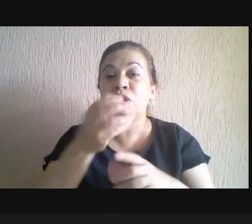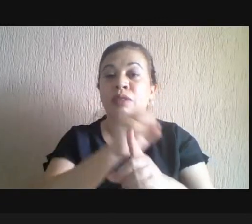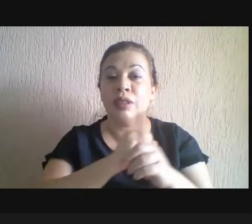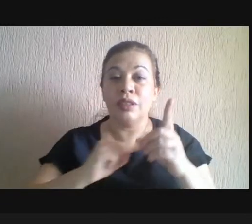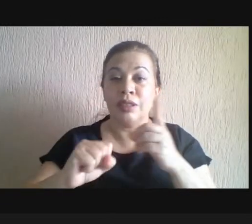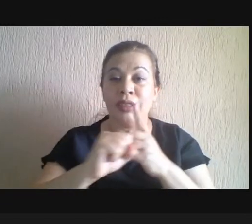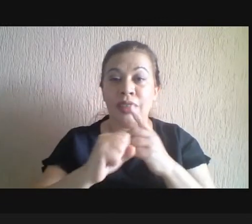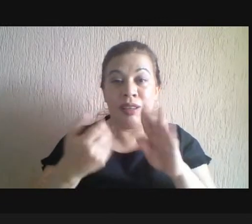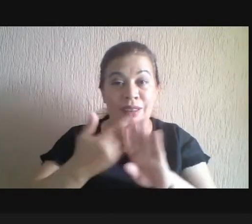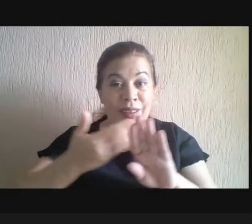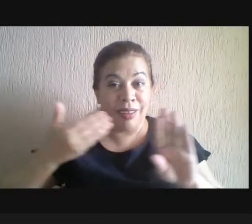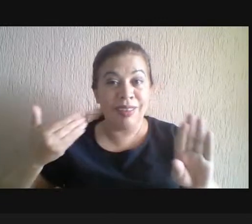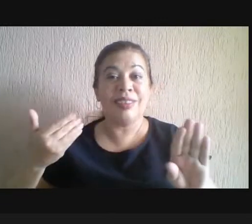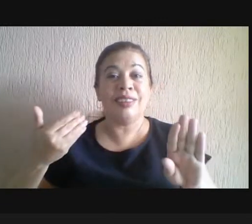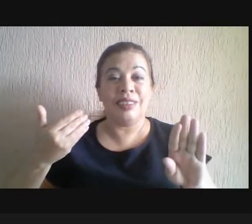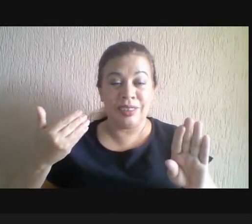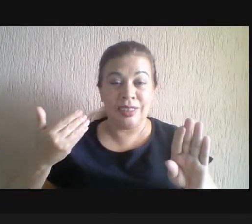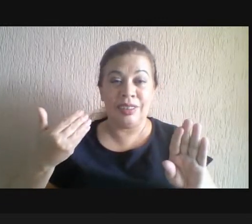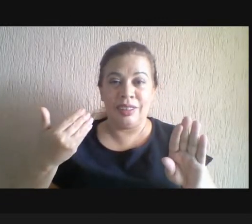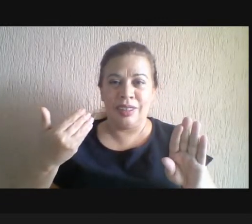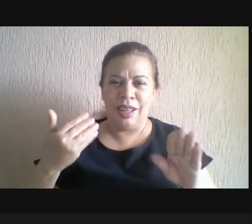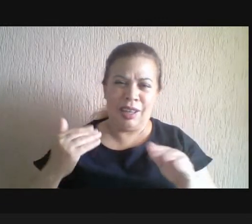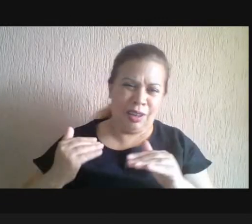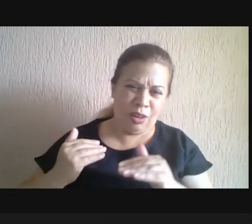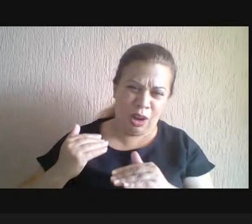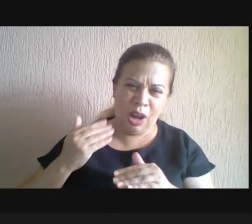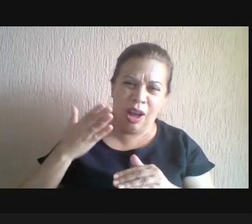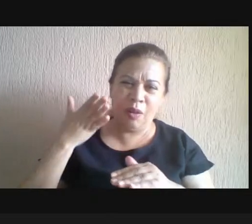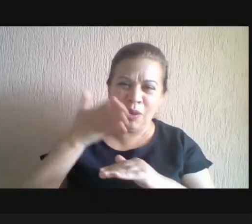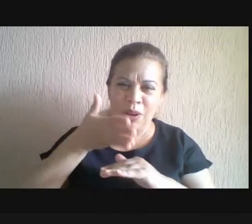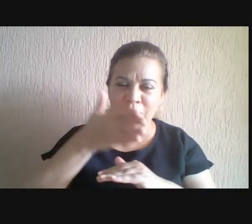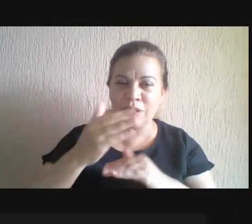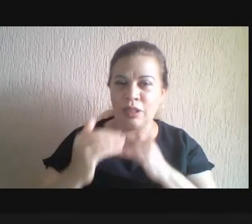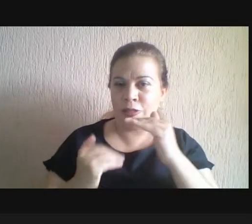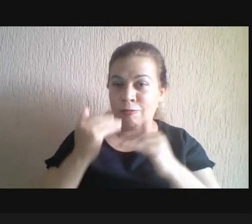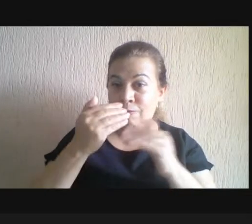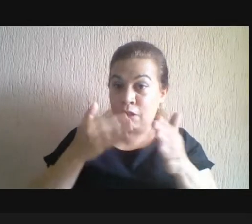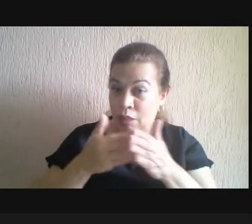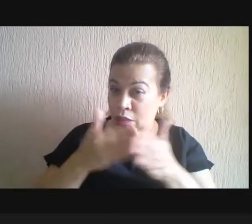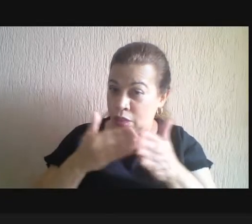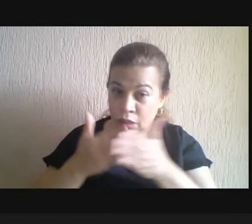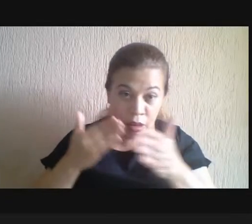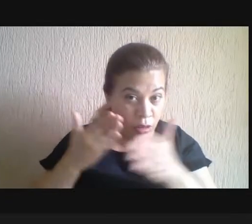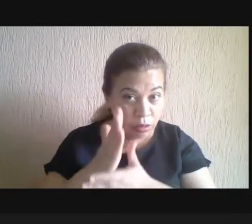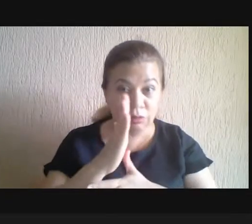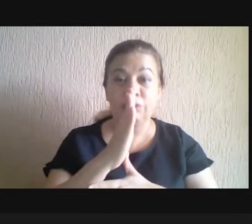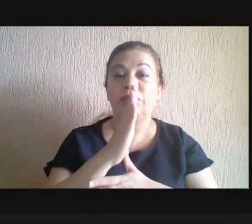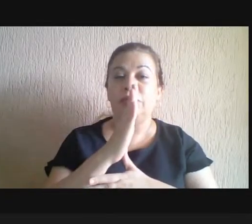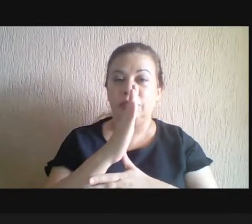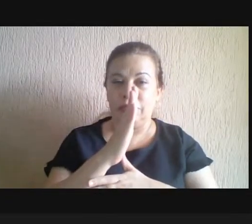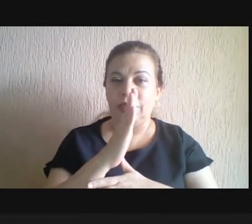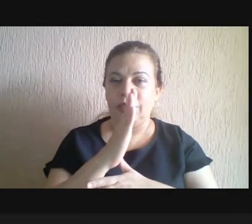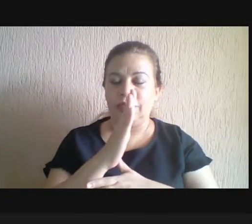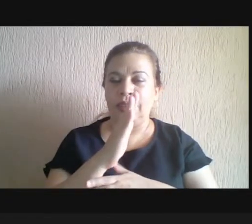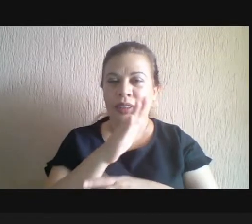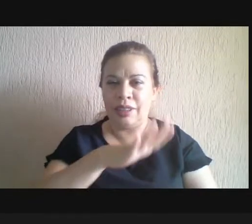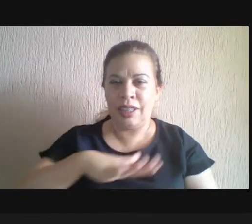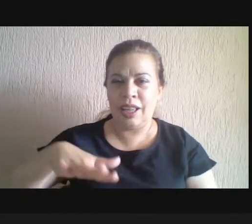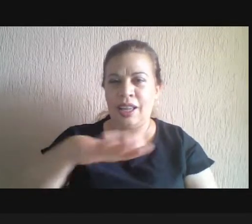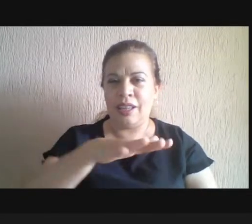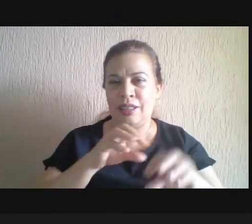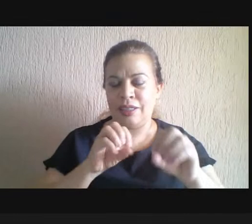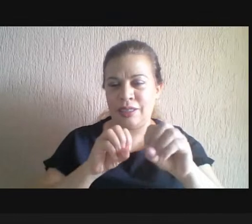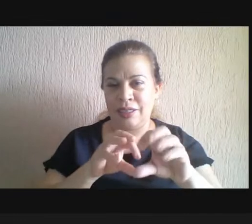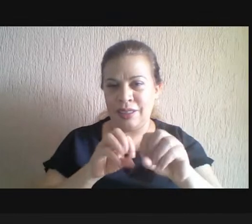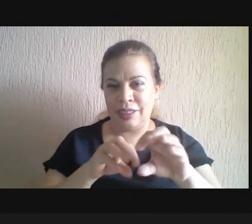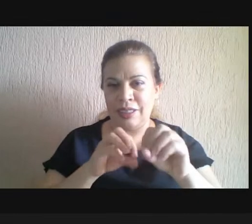a progressão de seus estudos e a redução das barreiras entre os níveis e modalidades de ensino.